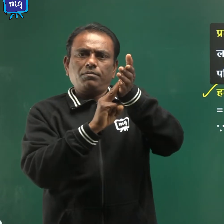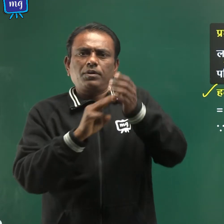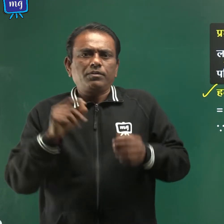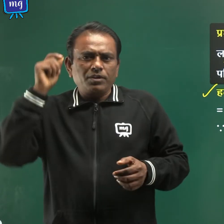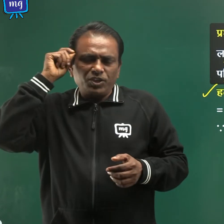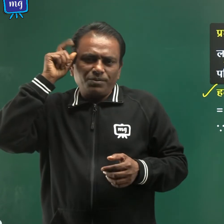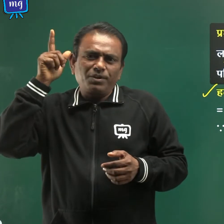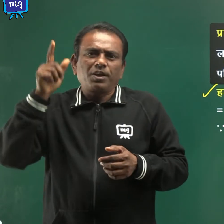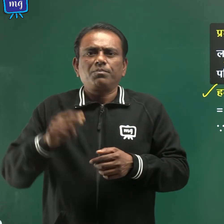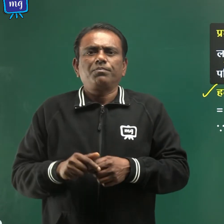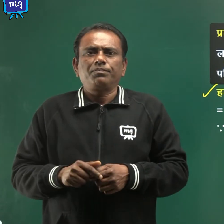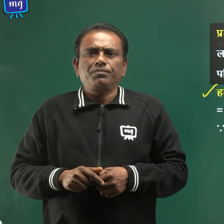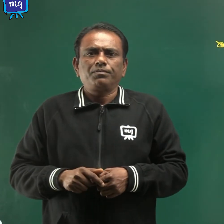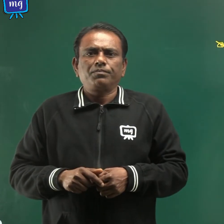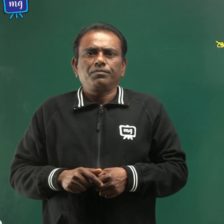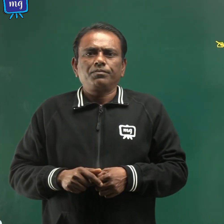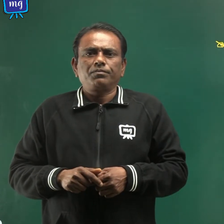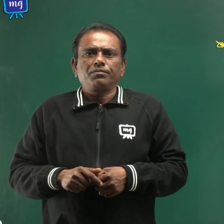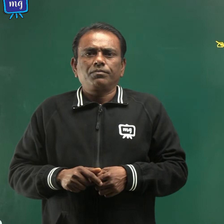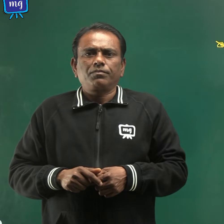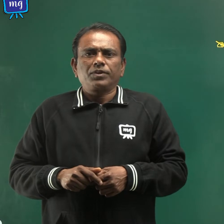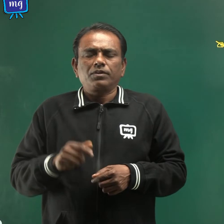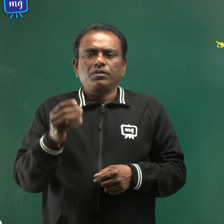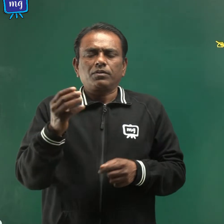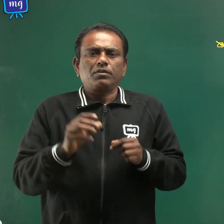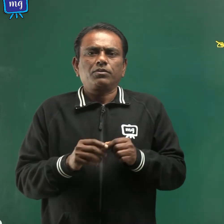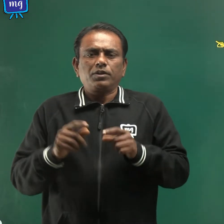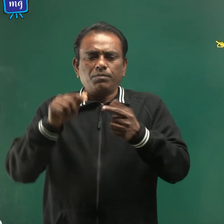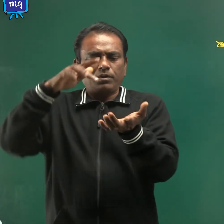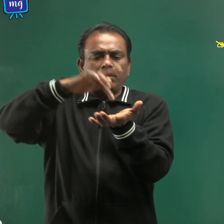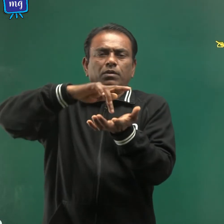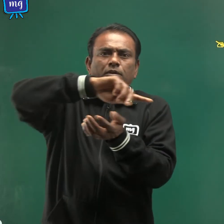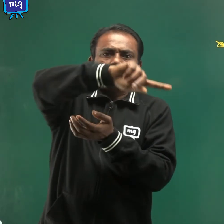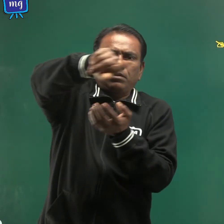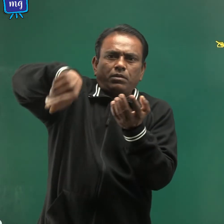और समझ आ गया का क्षेत्रफल अ